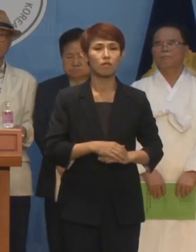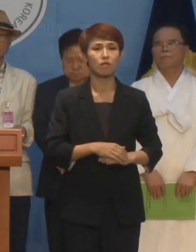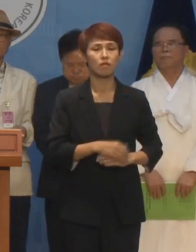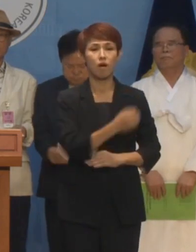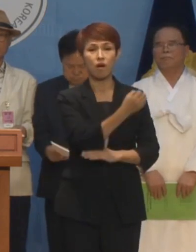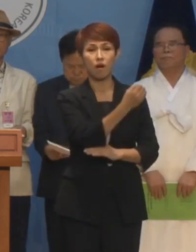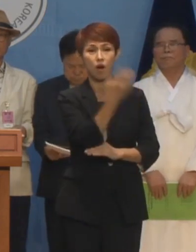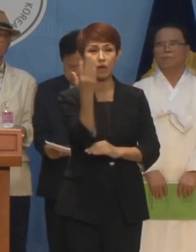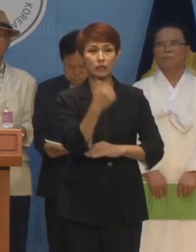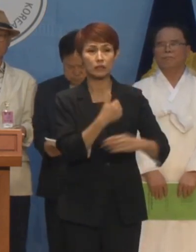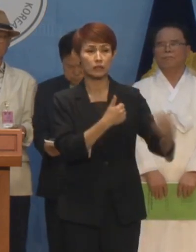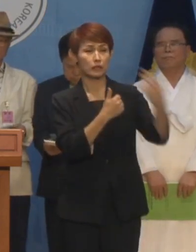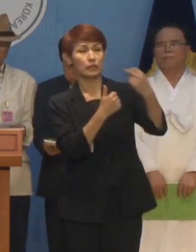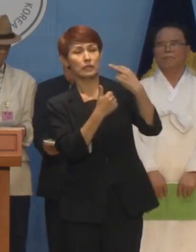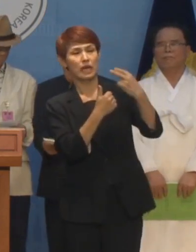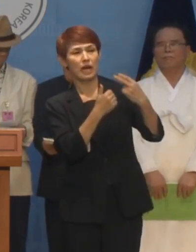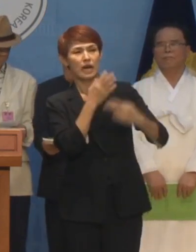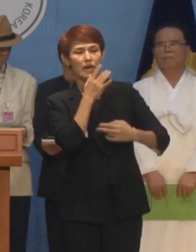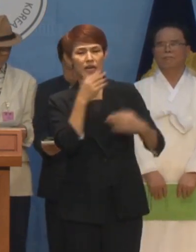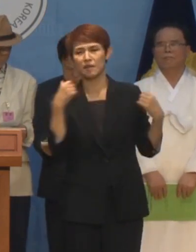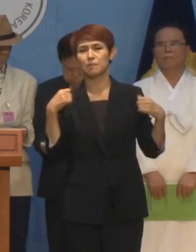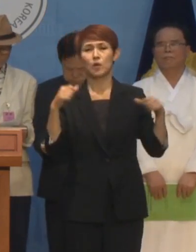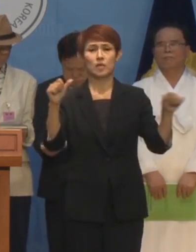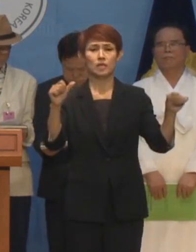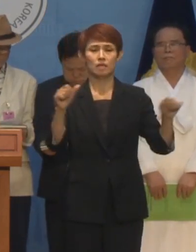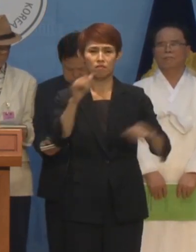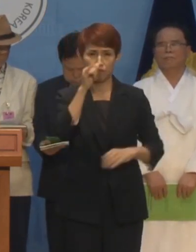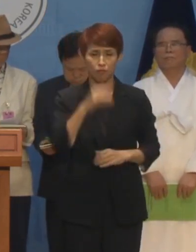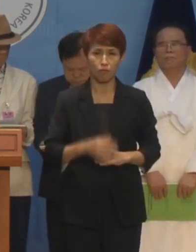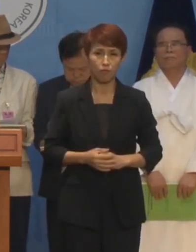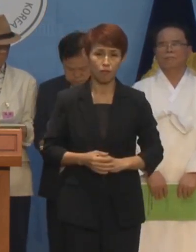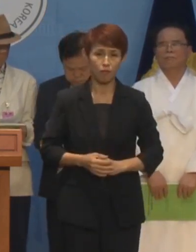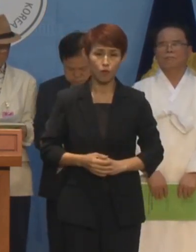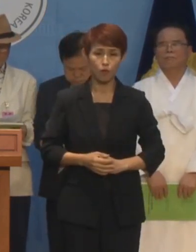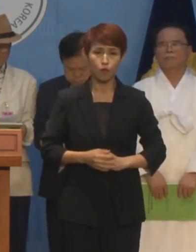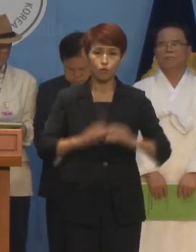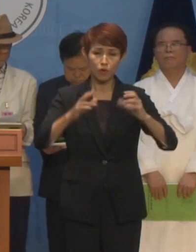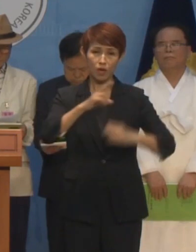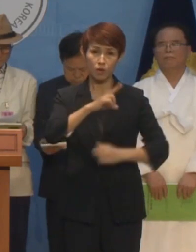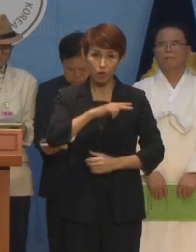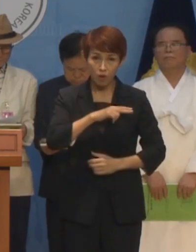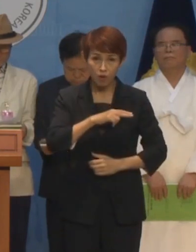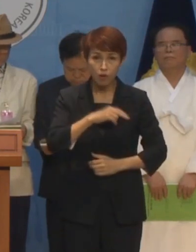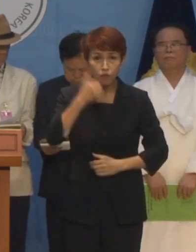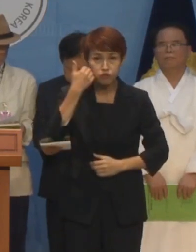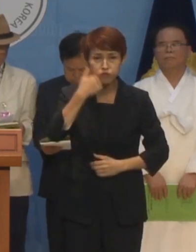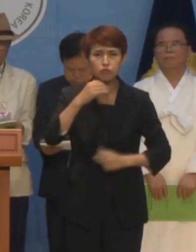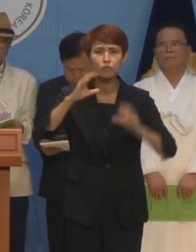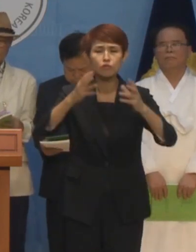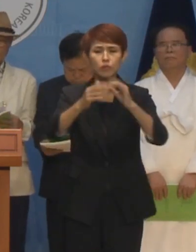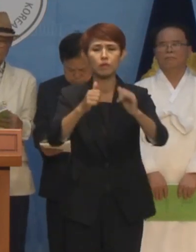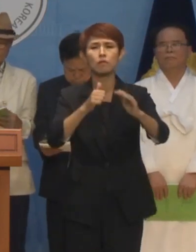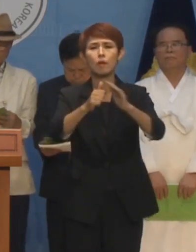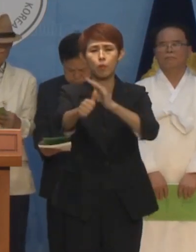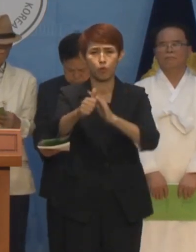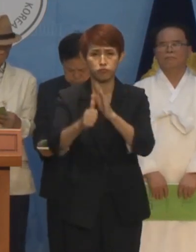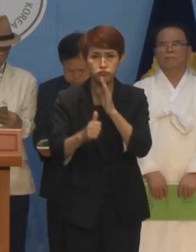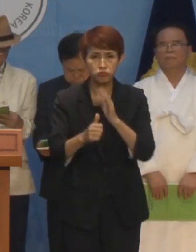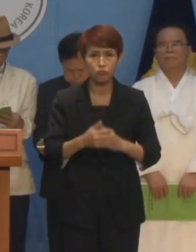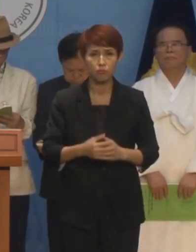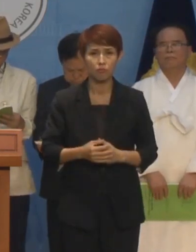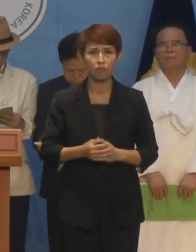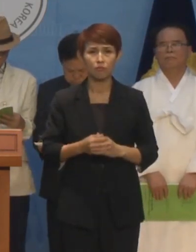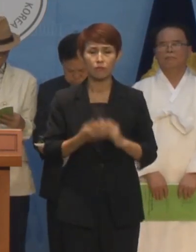일반적인 비난을 받고 포기하곤 했다. 국회의원은 국민의 대표로서 일을 하는 것이지